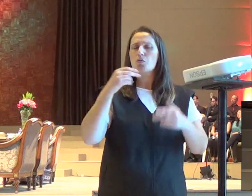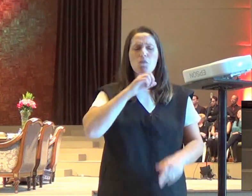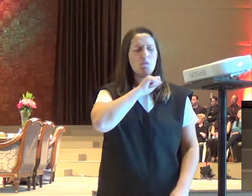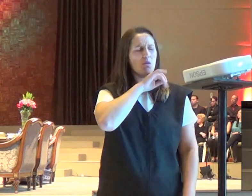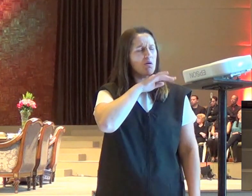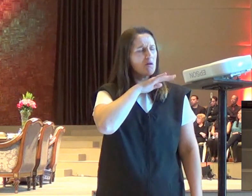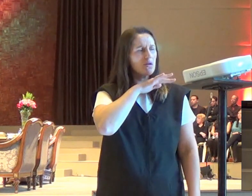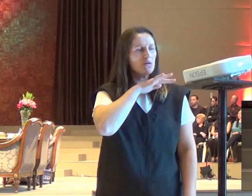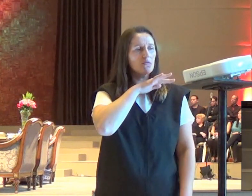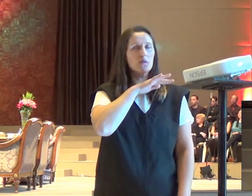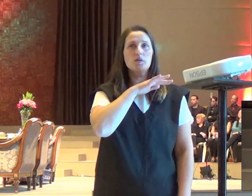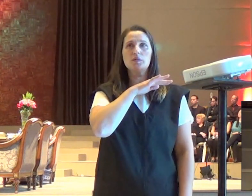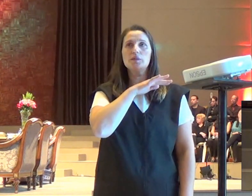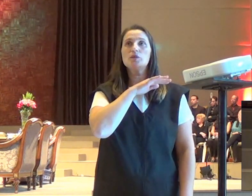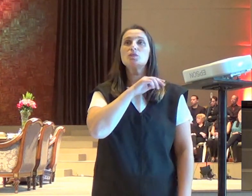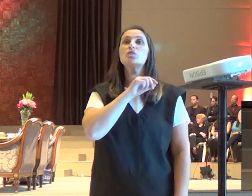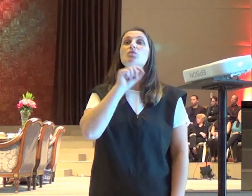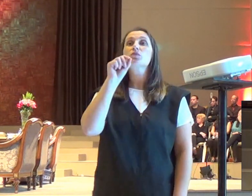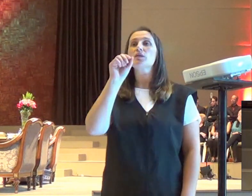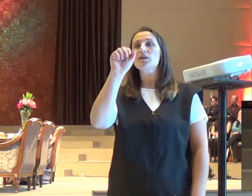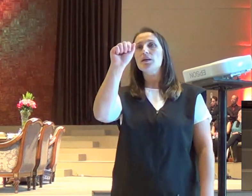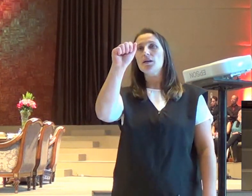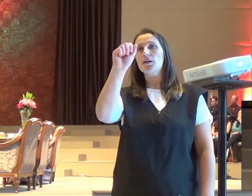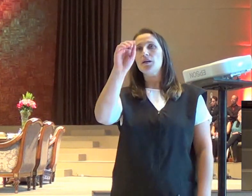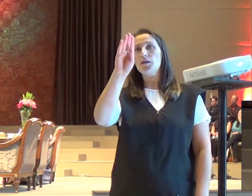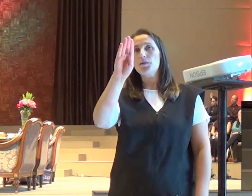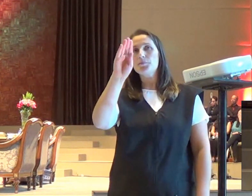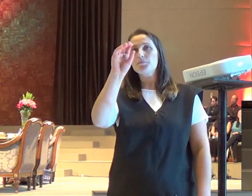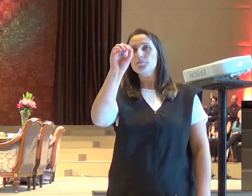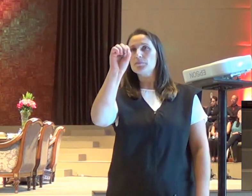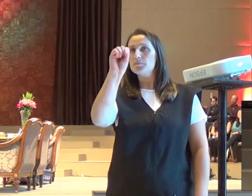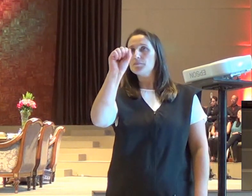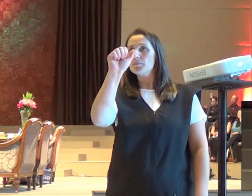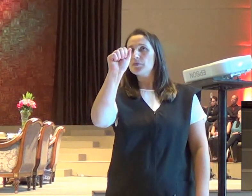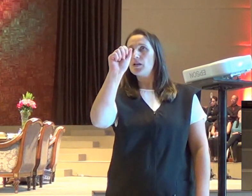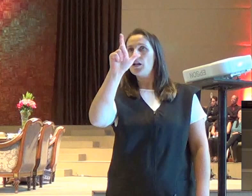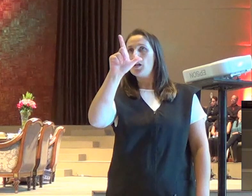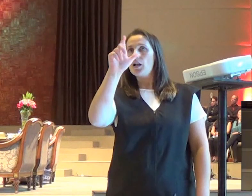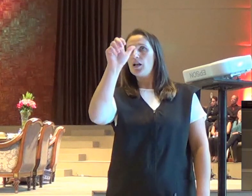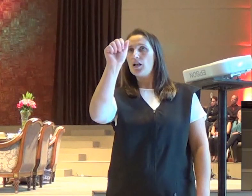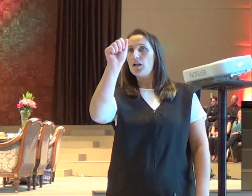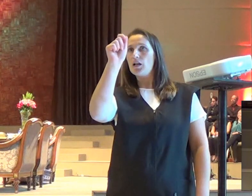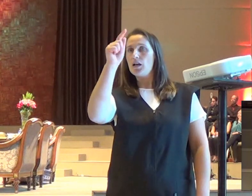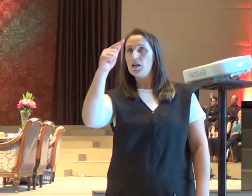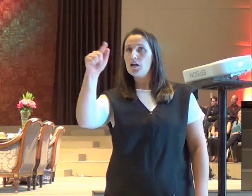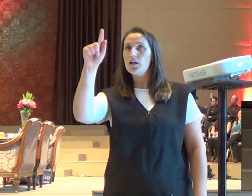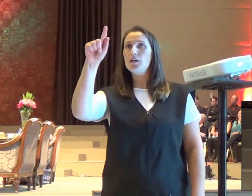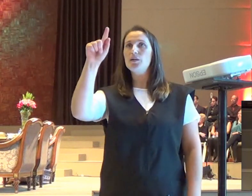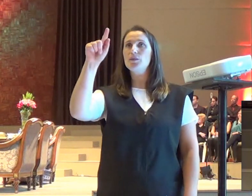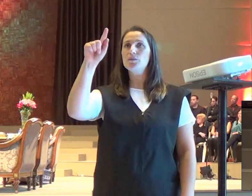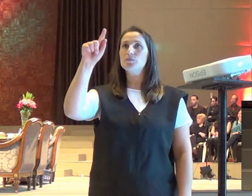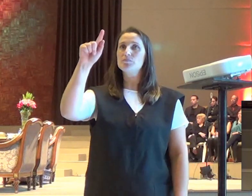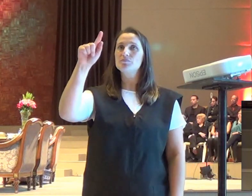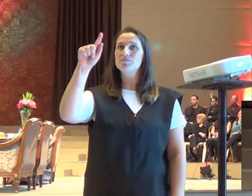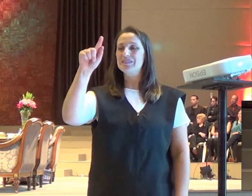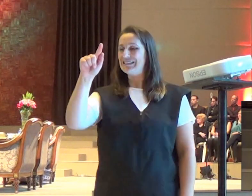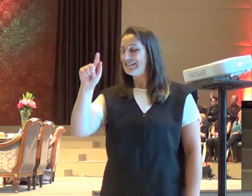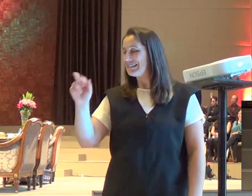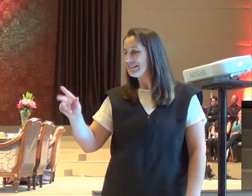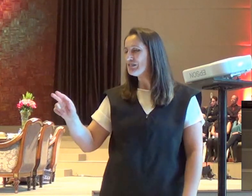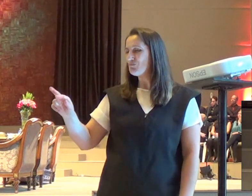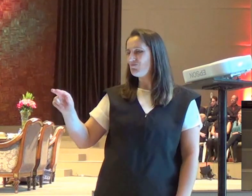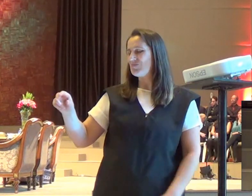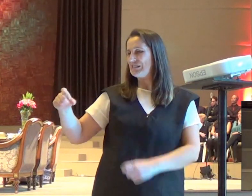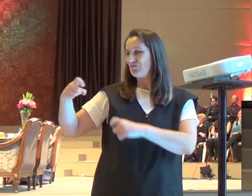famosa é de Absalão, Absalão ele toma as dores da sua irmã Tamar, que foi